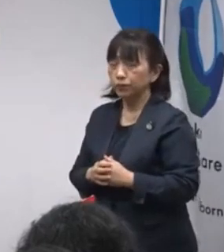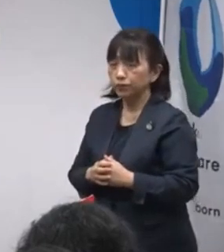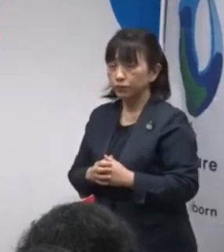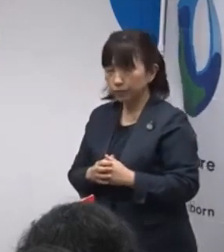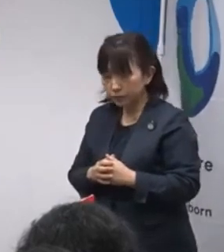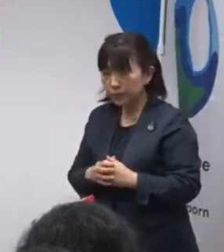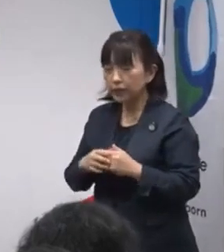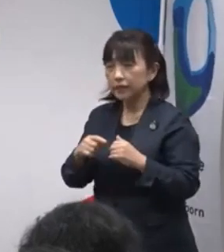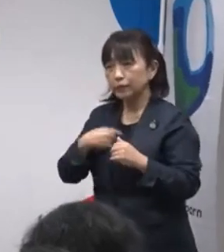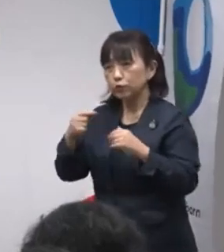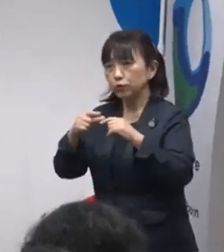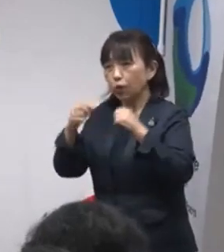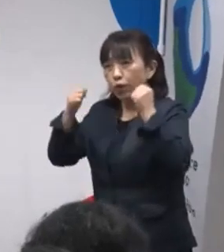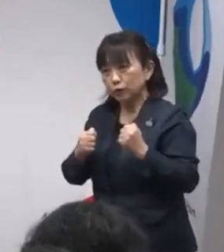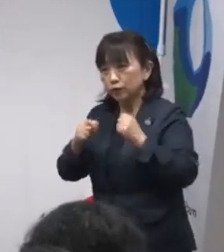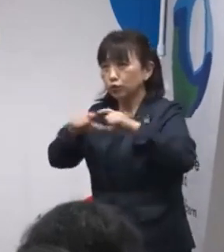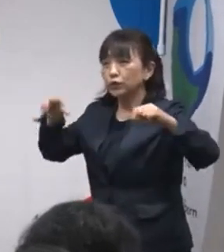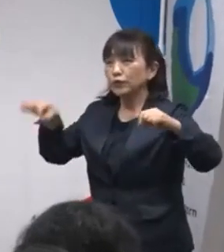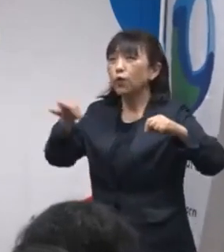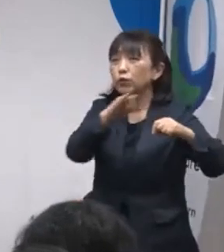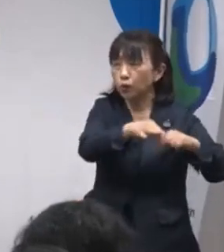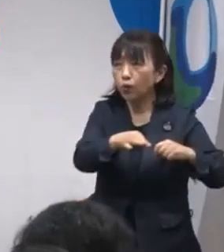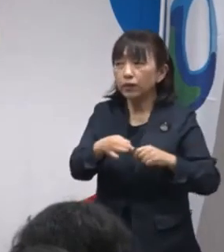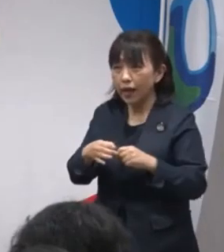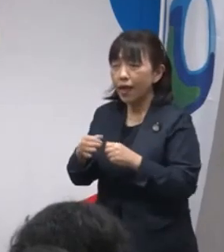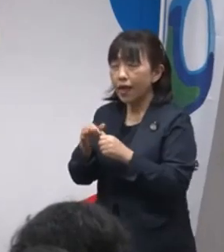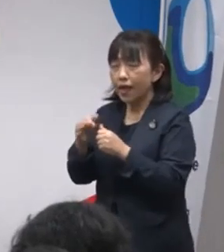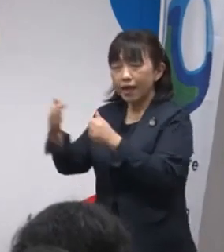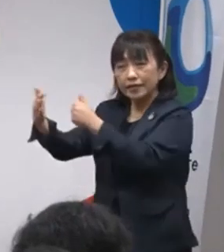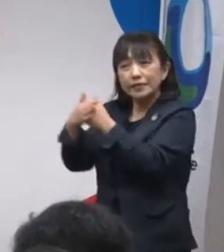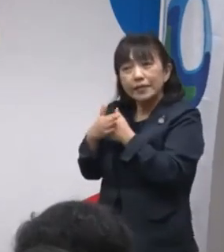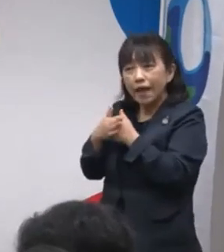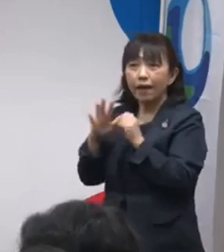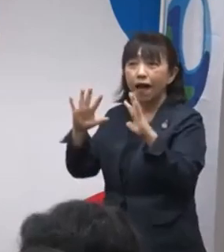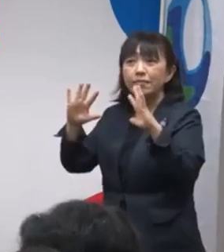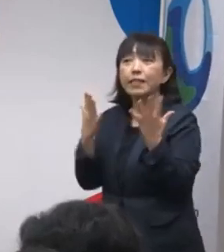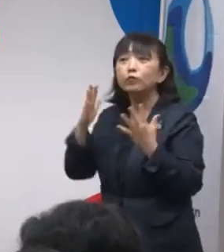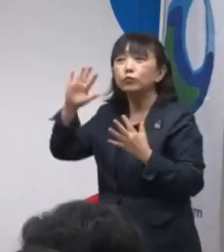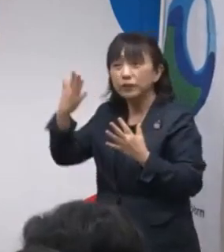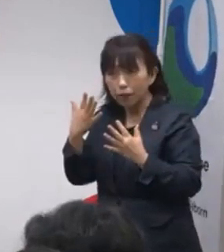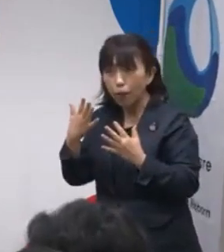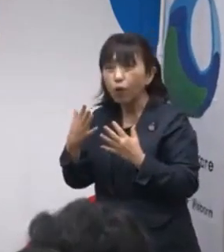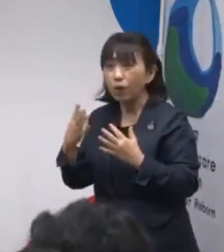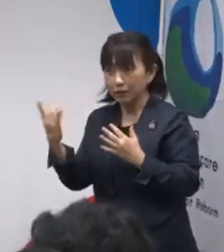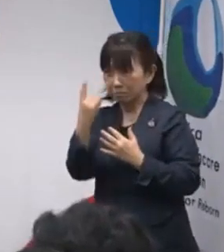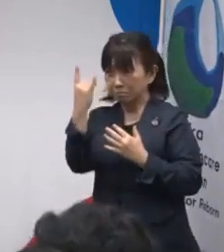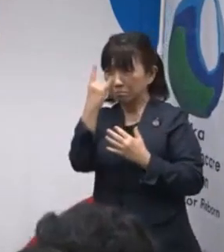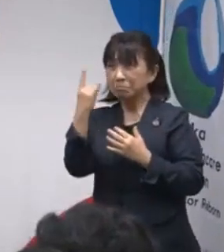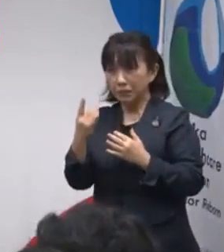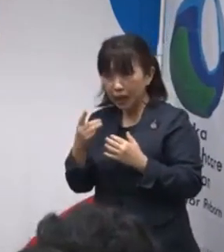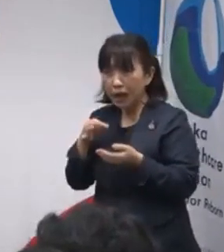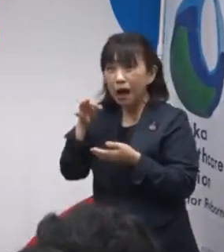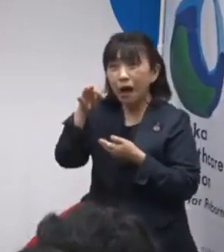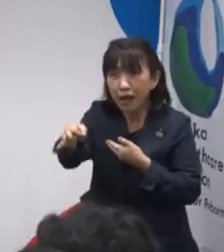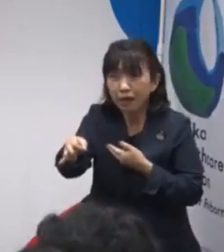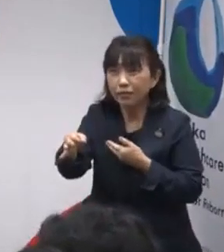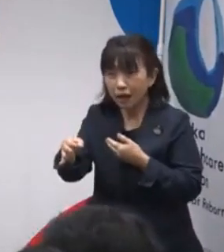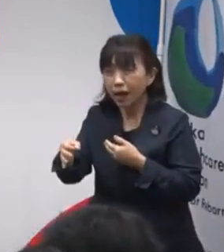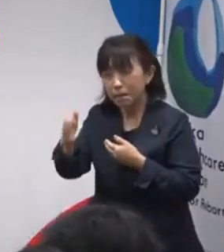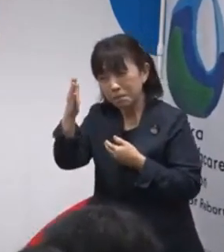市町で支援事業がなくともですね、やはりその詐欺被害に遭うと金額非常に大きいですから、そういった意味